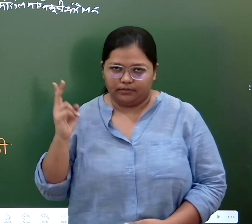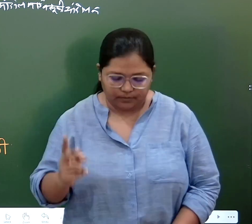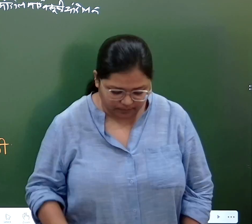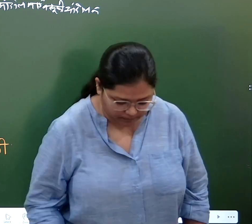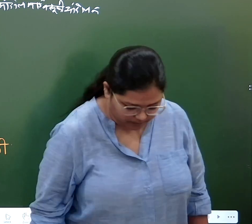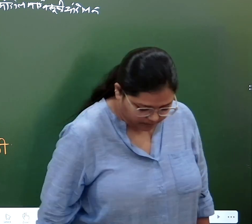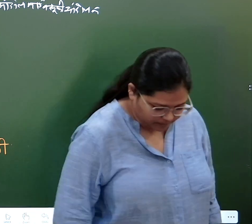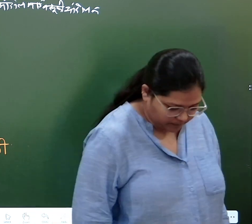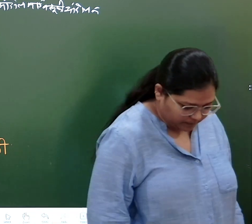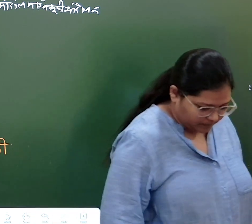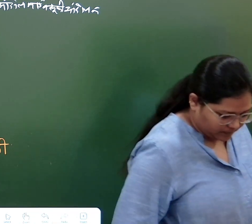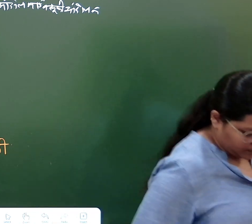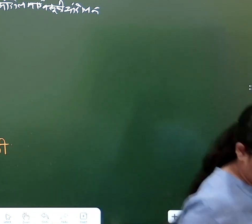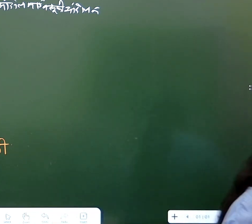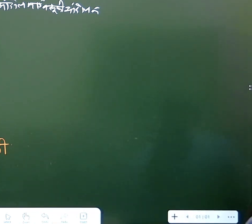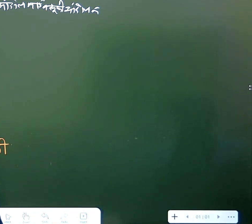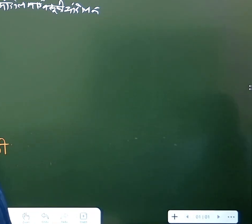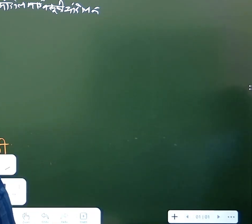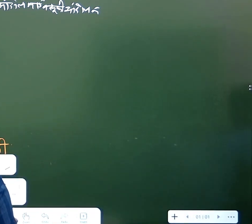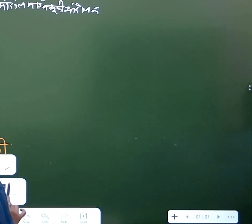आप इधर आओगे मैम कि मैं हटा दूं?